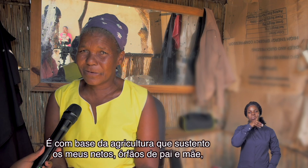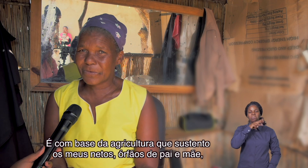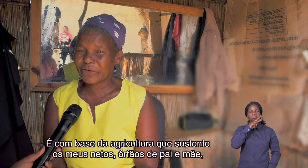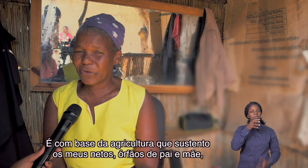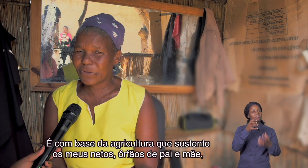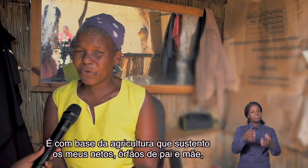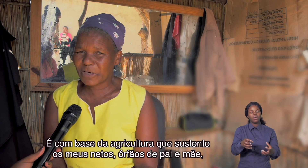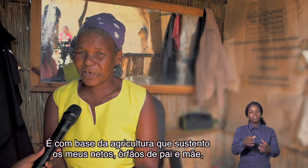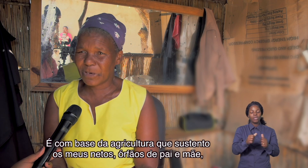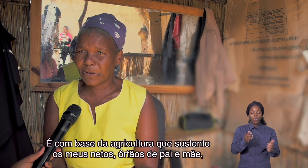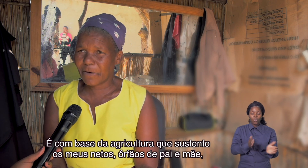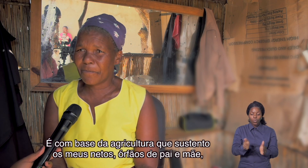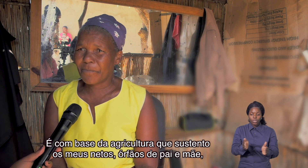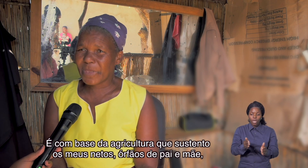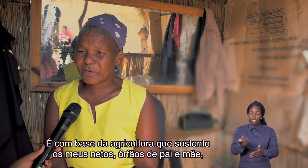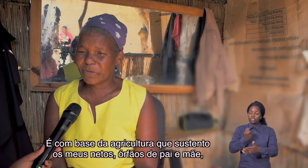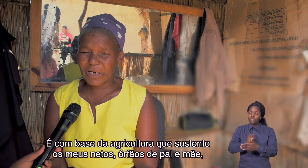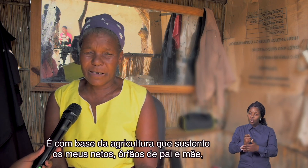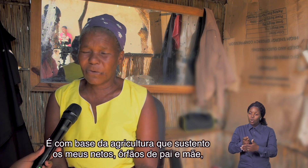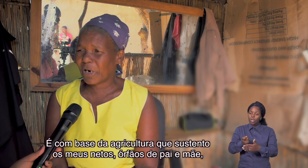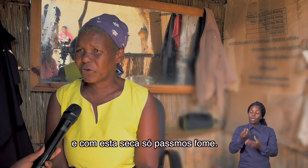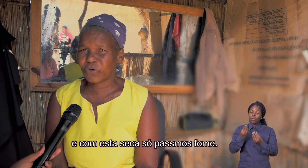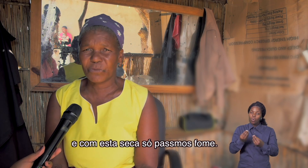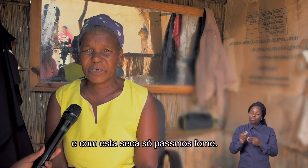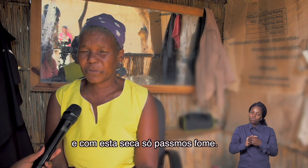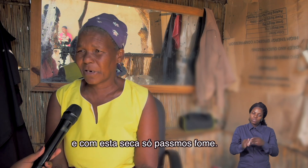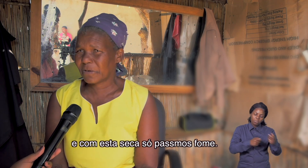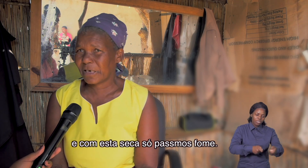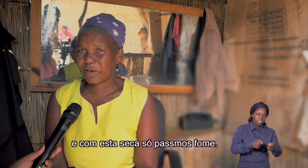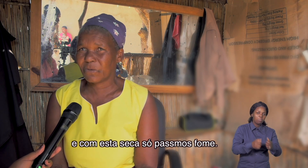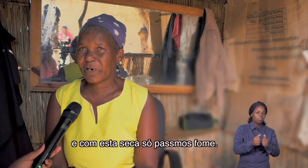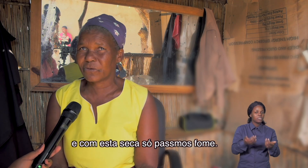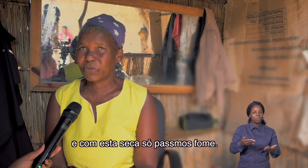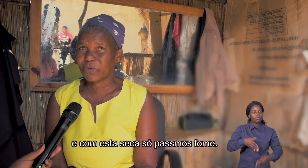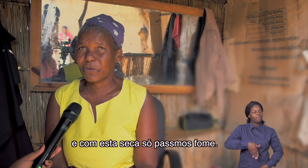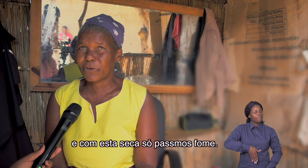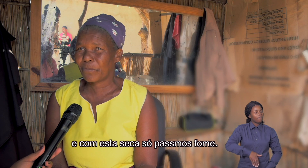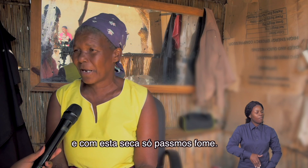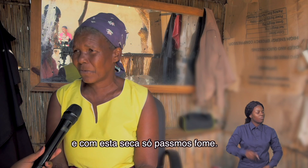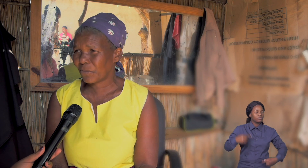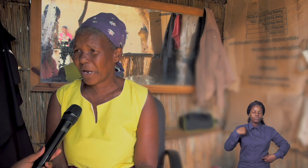meus netos, órfãos de mãe e pai. E com esta seca, só passamos fome.